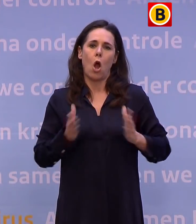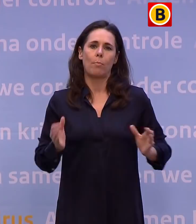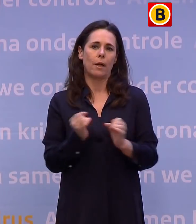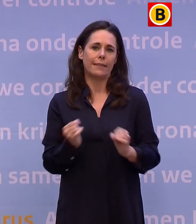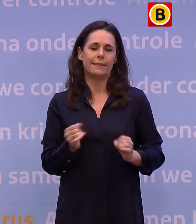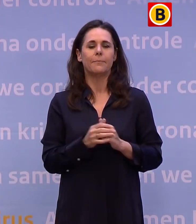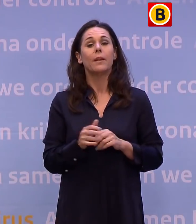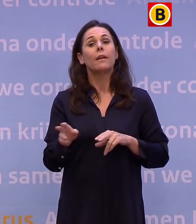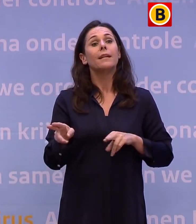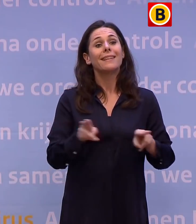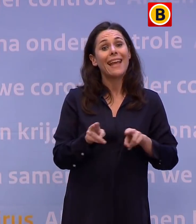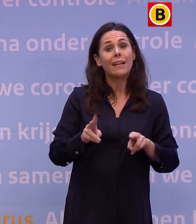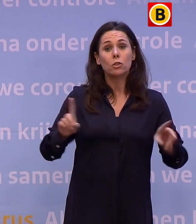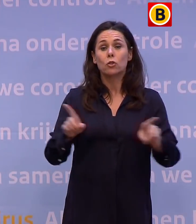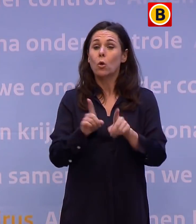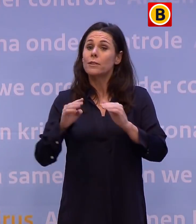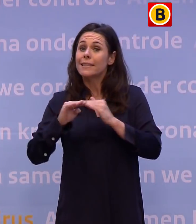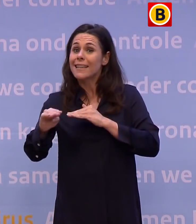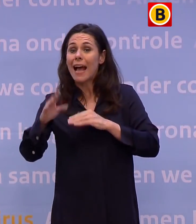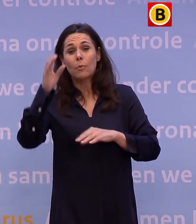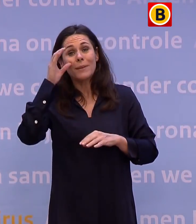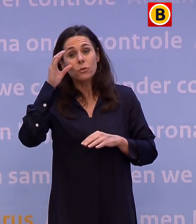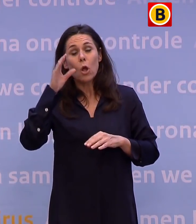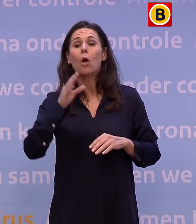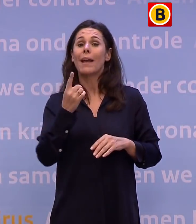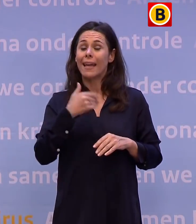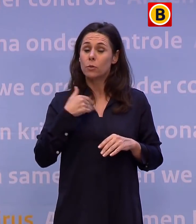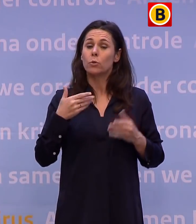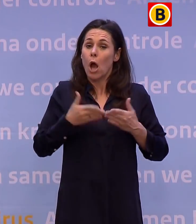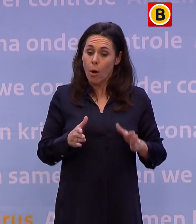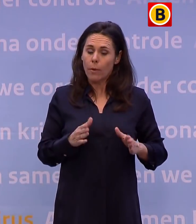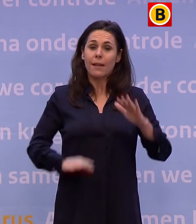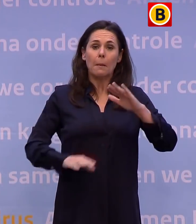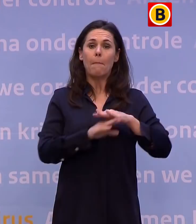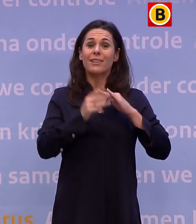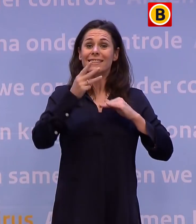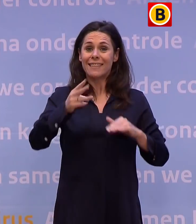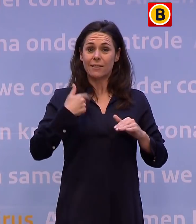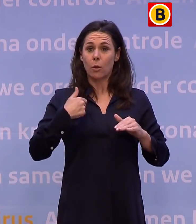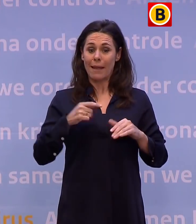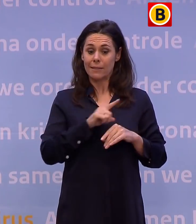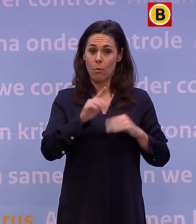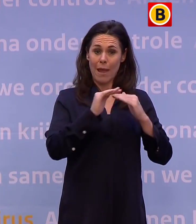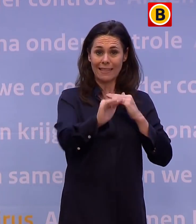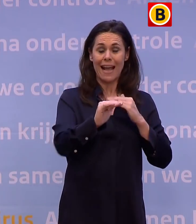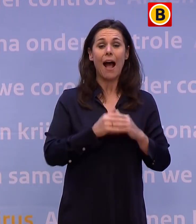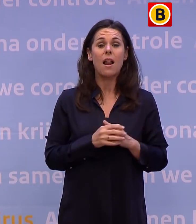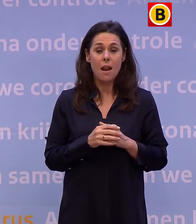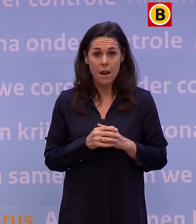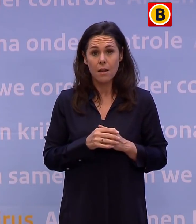en bioscopen kunnen per 1 juni ook weer open met maximaal 30 mensen in het publiek per zaal,